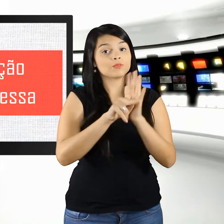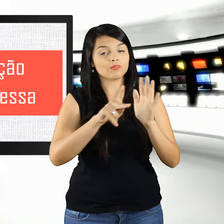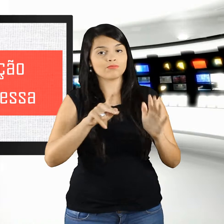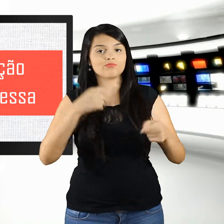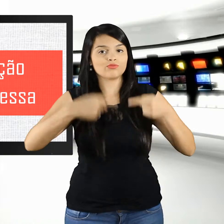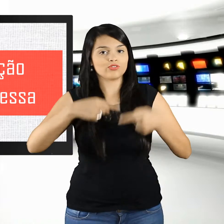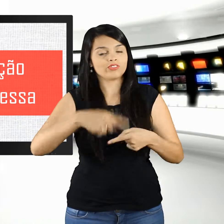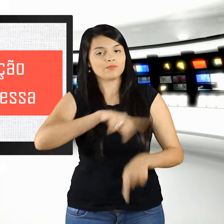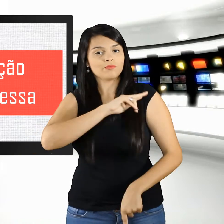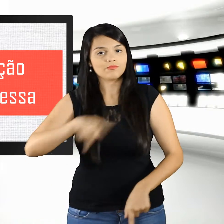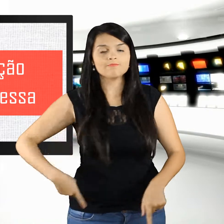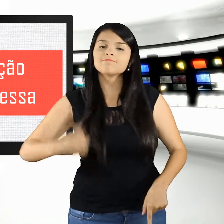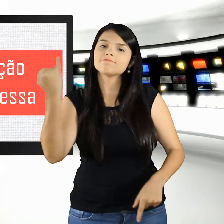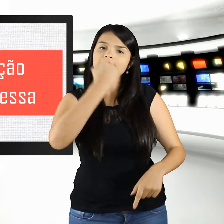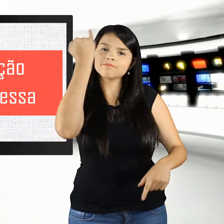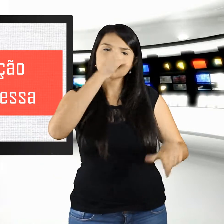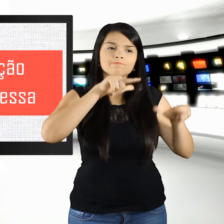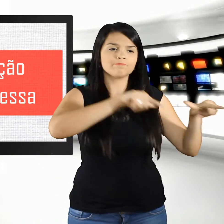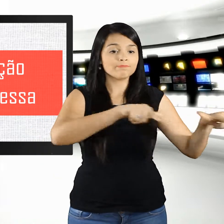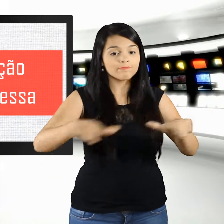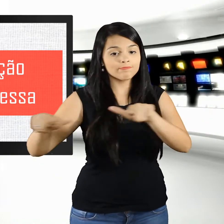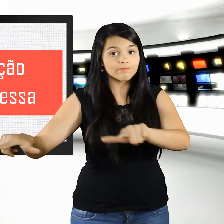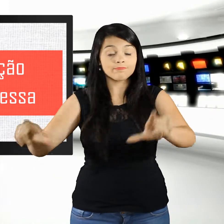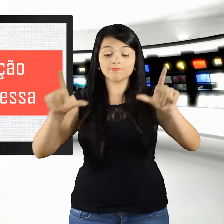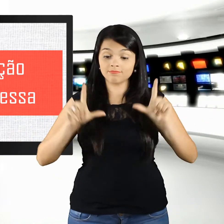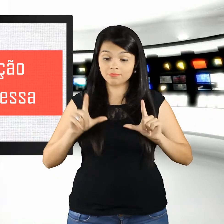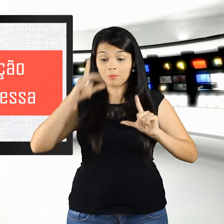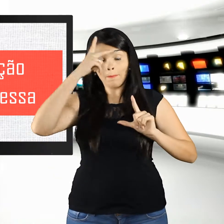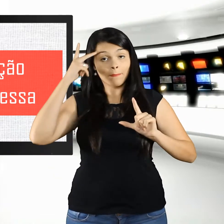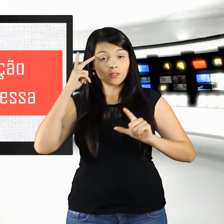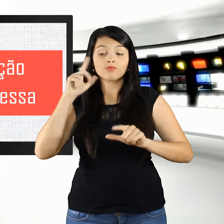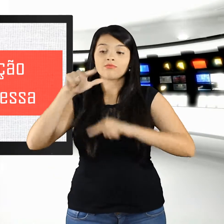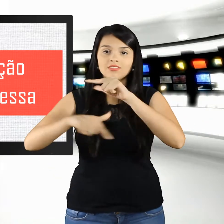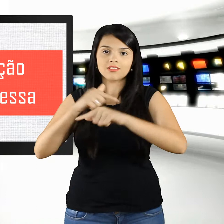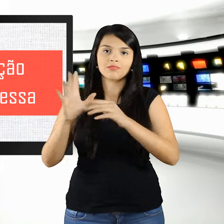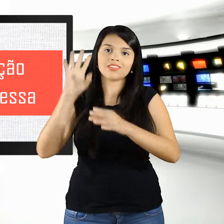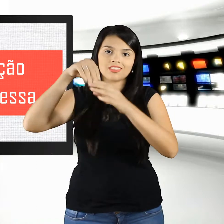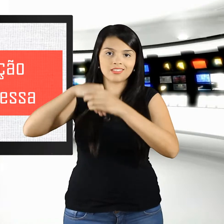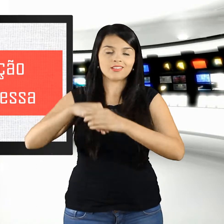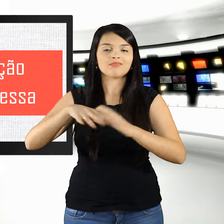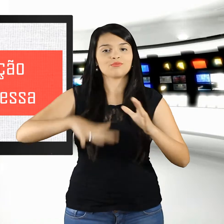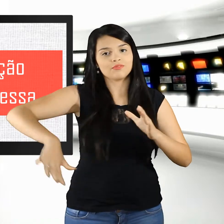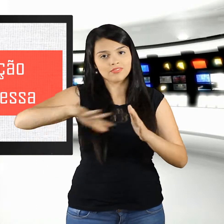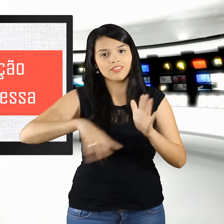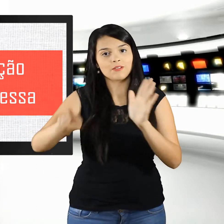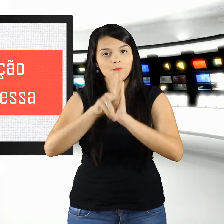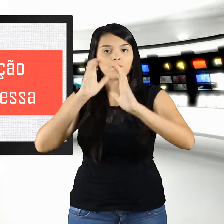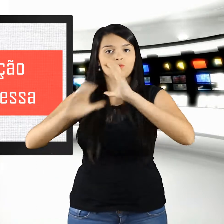no sentido de certificar as pessoas envolvidas no processo de comunicação de surdos. Em sua 7ª edição,